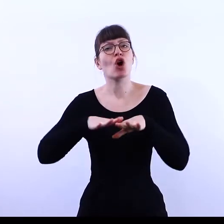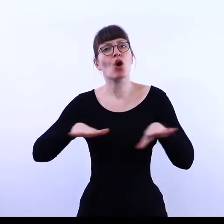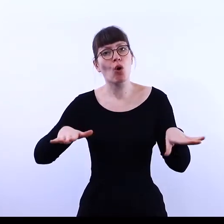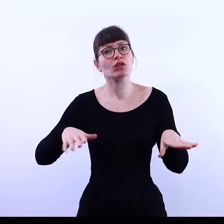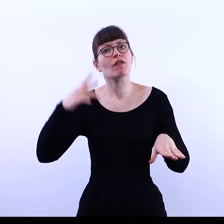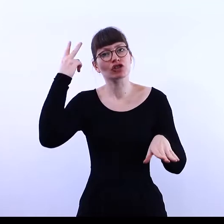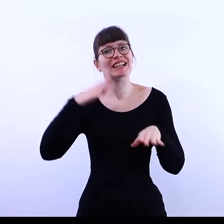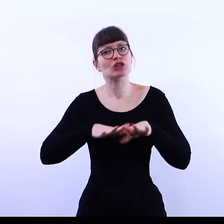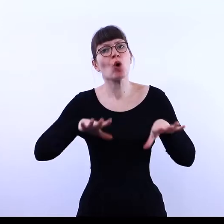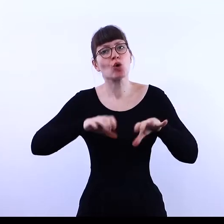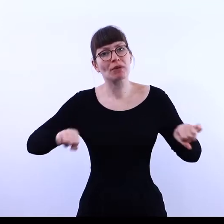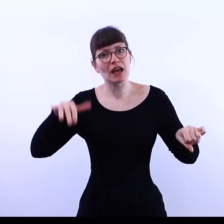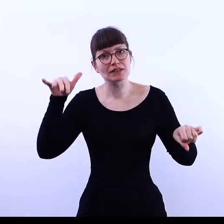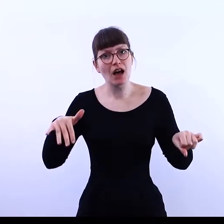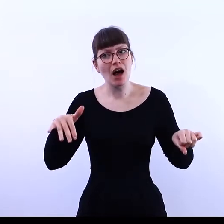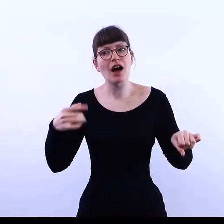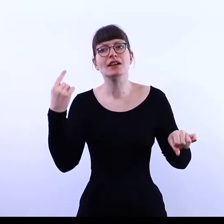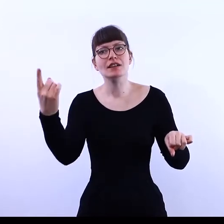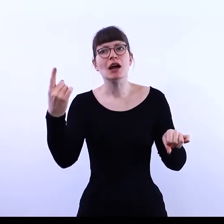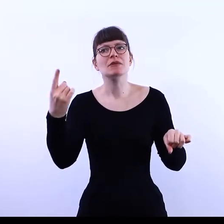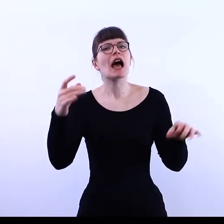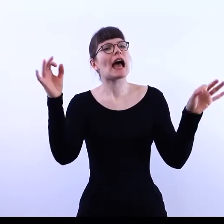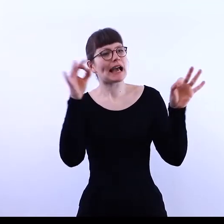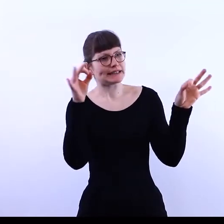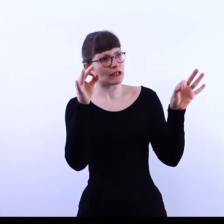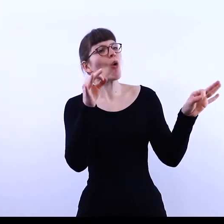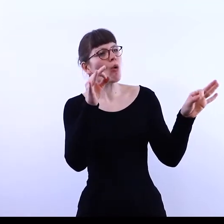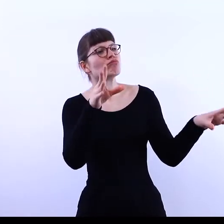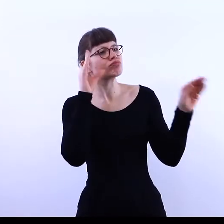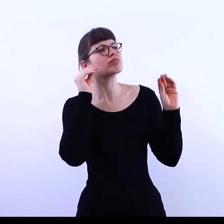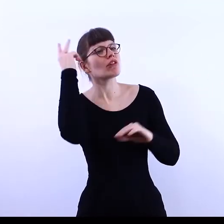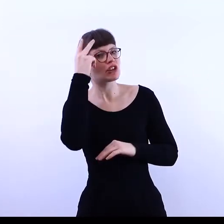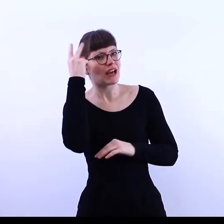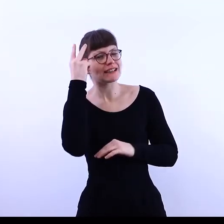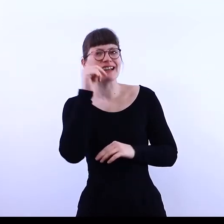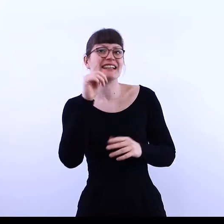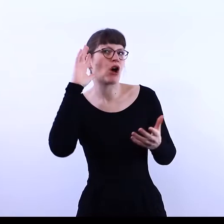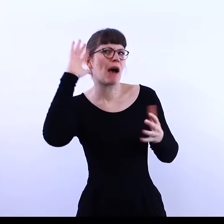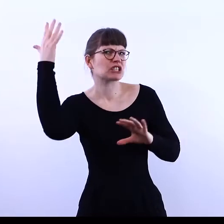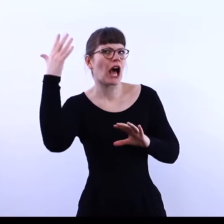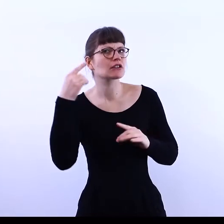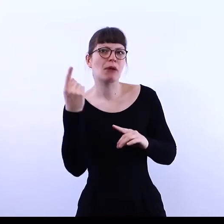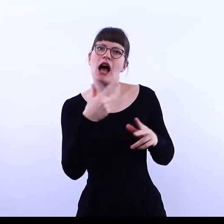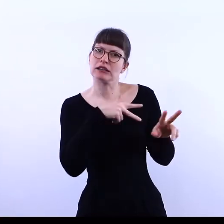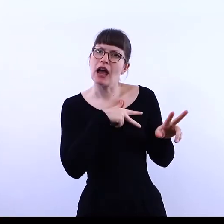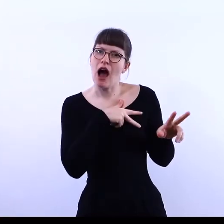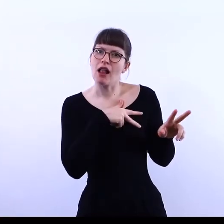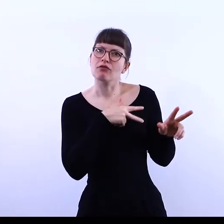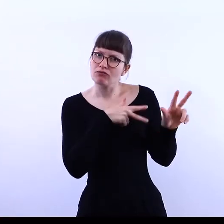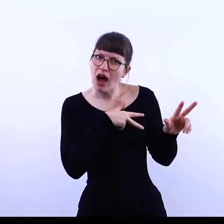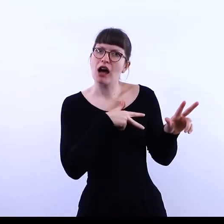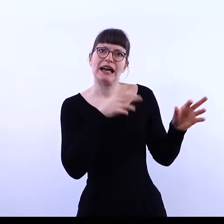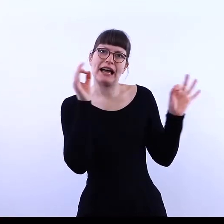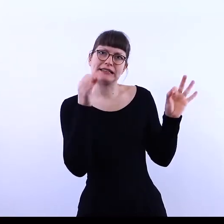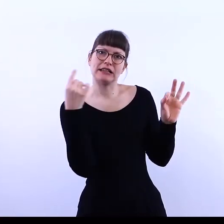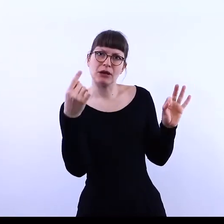sozusagen Schwachstellenrisiken wahrgenommen, weniger abstrakte dann meistens, mehr sozusagen tatsächliche Risiken